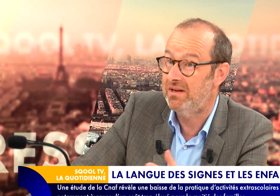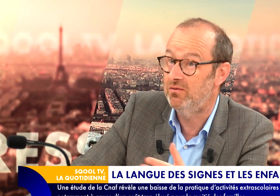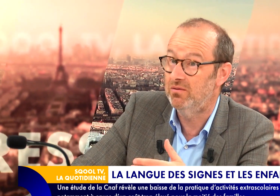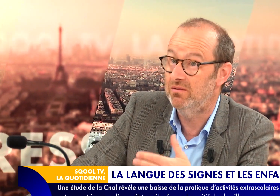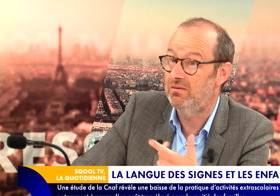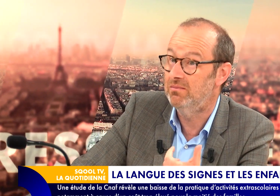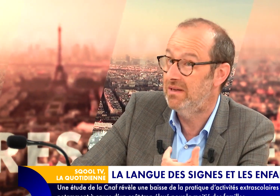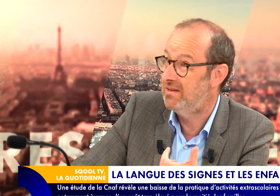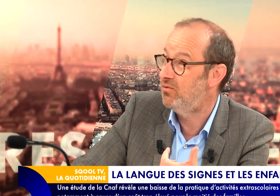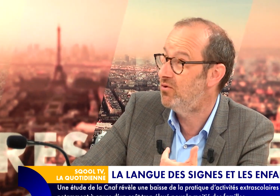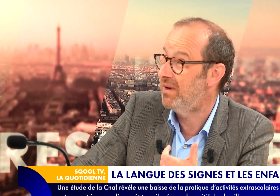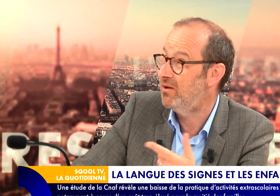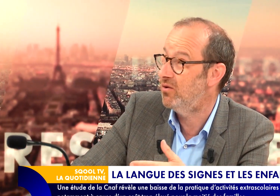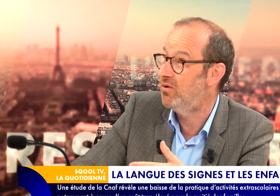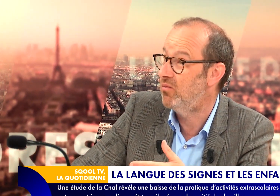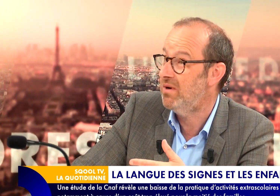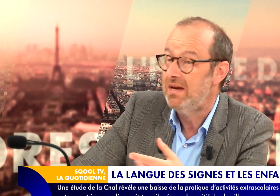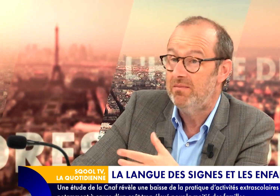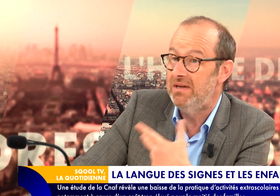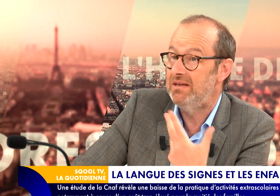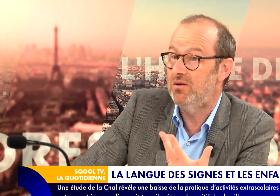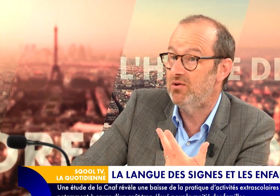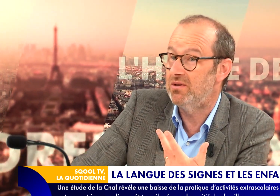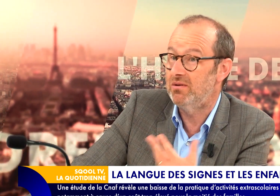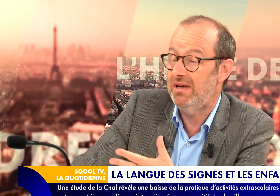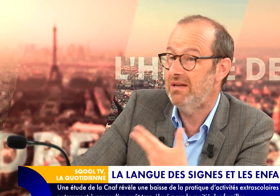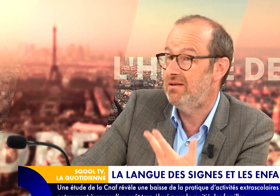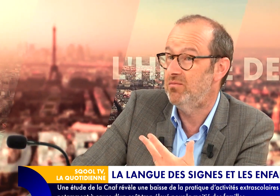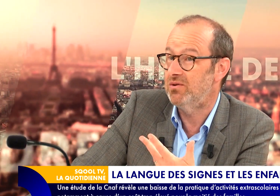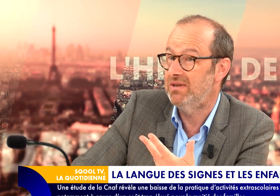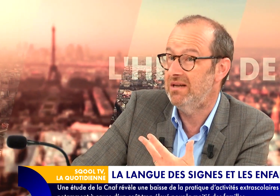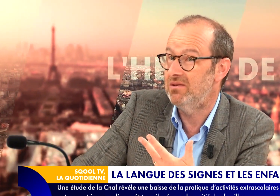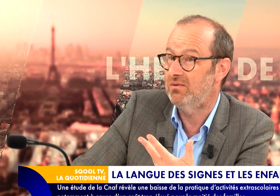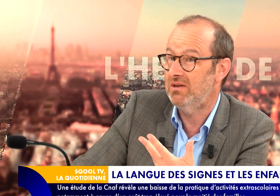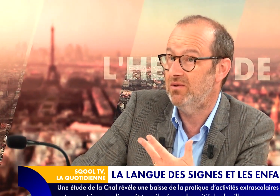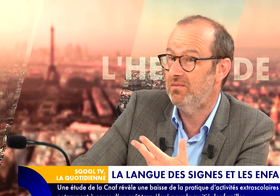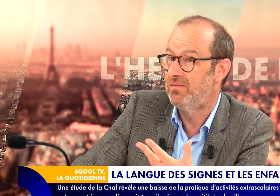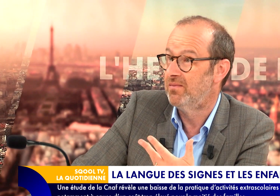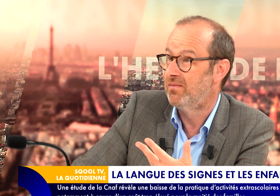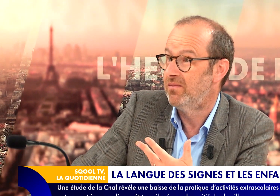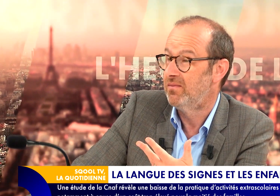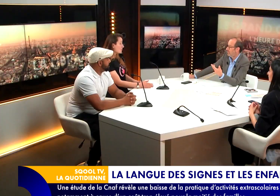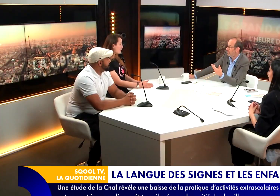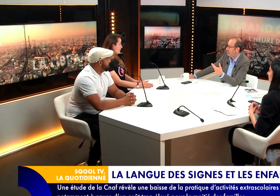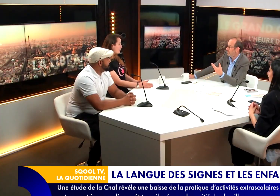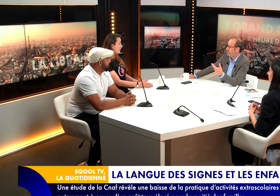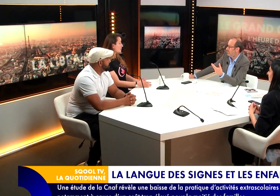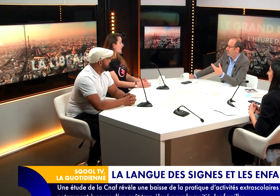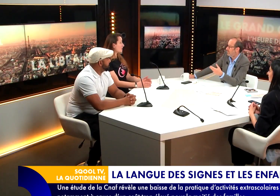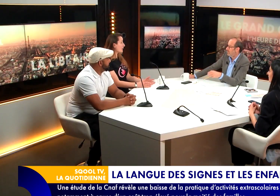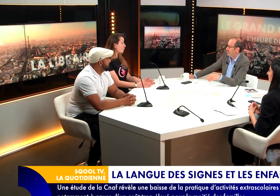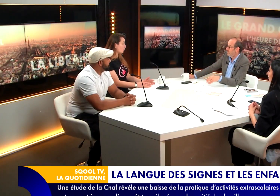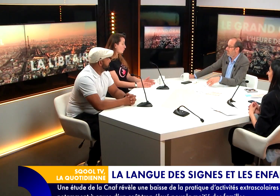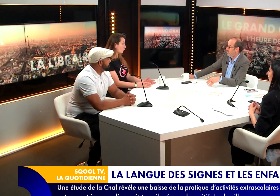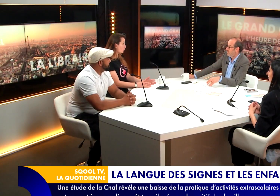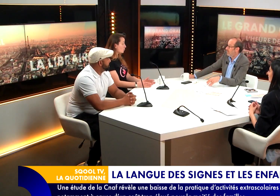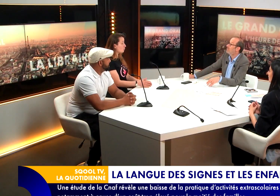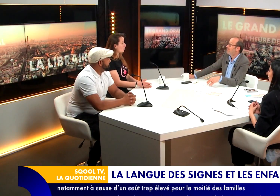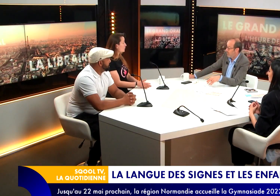parlé des études supérieures, de l'emploi. Il y a un isolement sensoriel, un isolement social qui sont terrifiants. Oui, puis notre album J'aime, j'aime pas, il ne s'adresse pas qu'aux enfants sourds ou aux